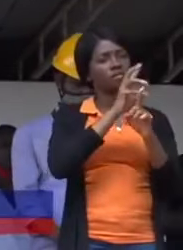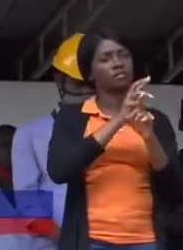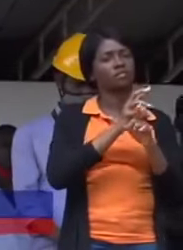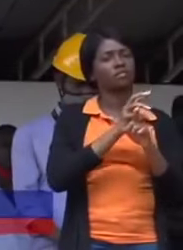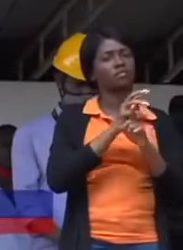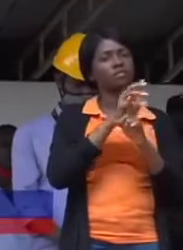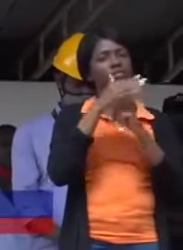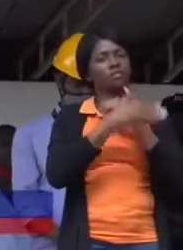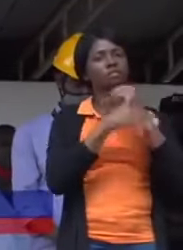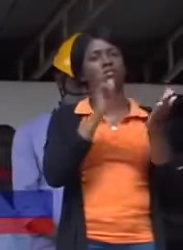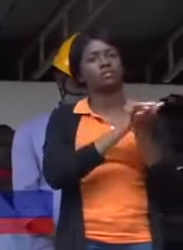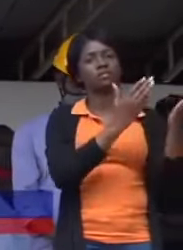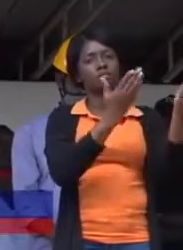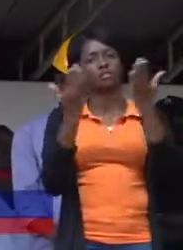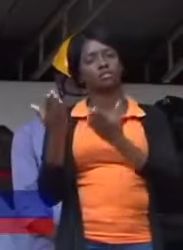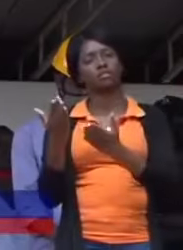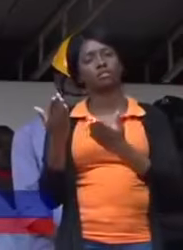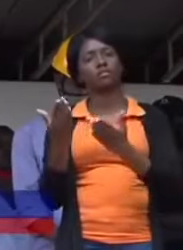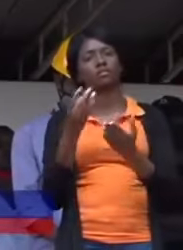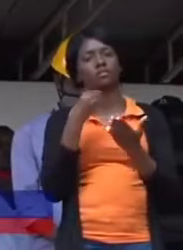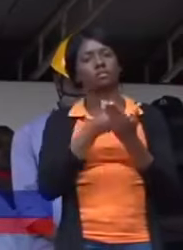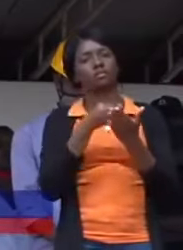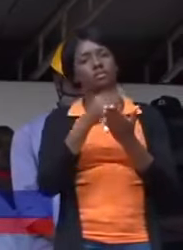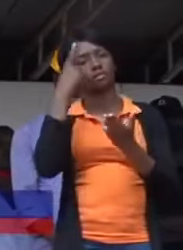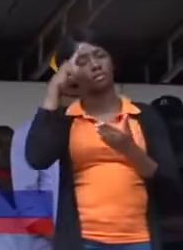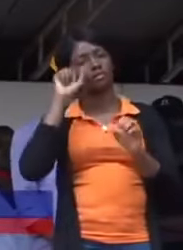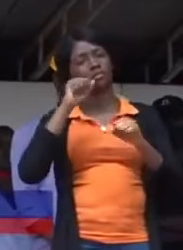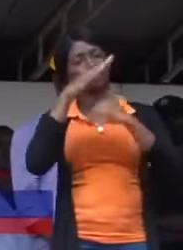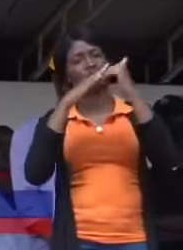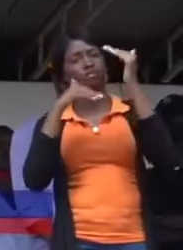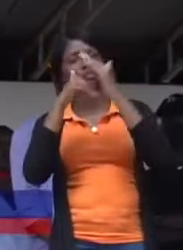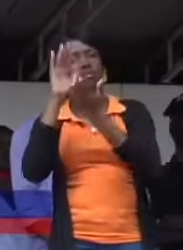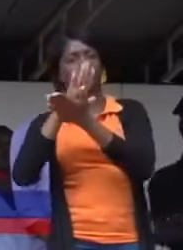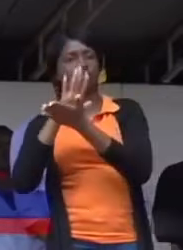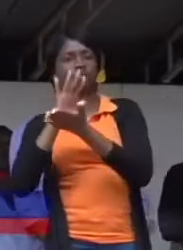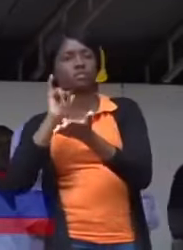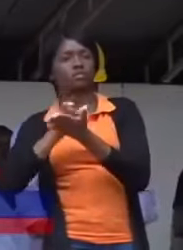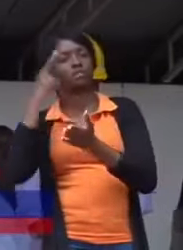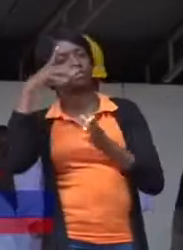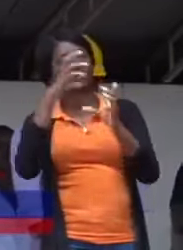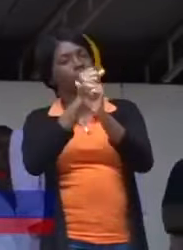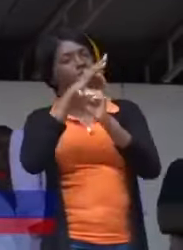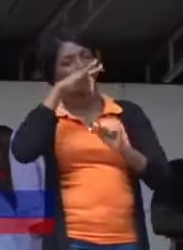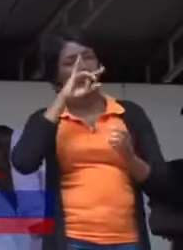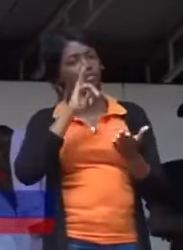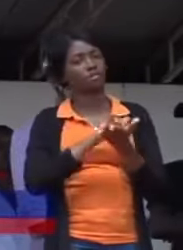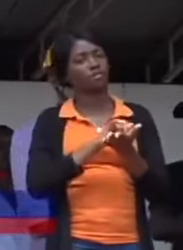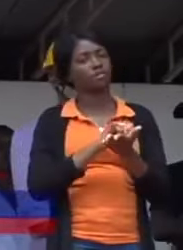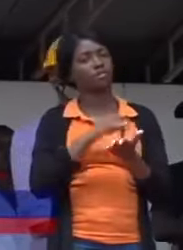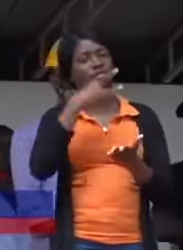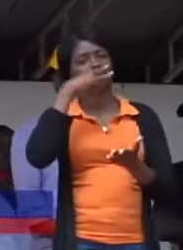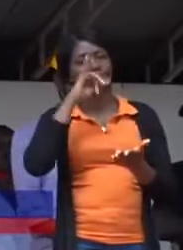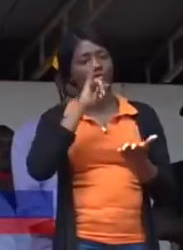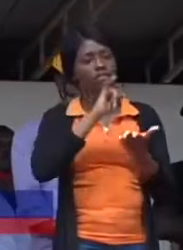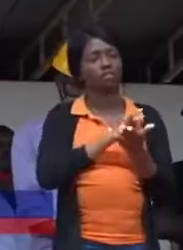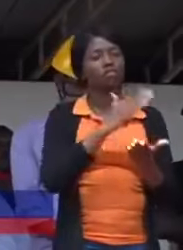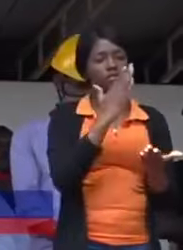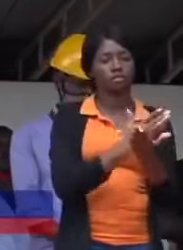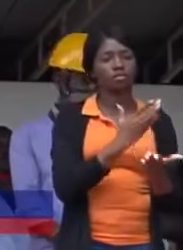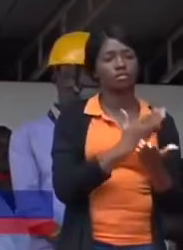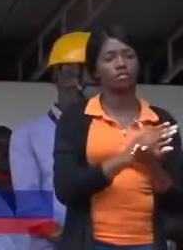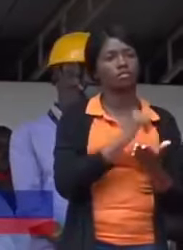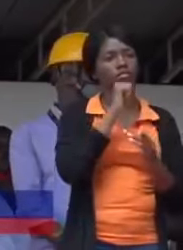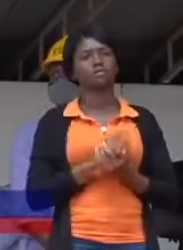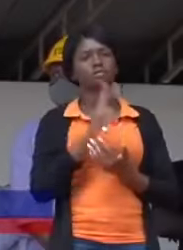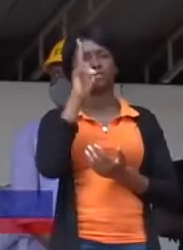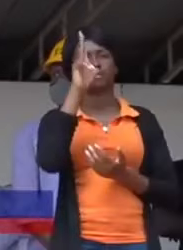cobla qui pour permettre pour nous construire lycée d'excellence. On lycée, côté à prendre Timoun Yo. Timoun Yo a carré en dedans même. Il n'y a